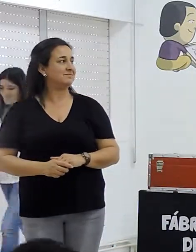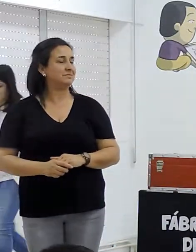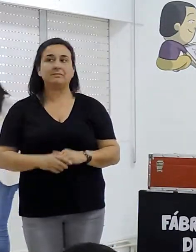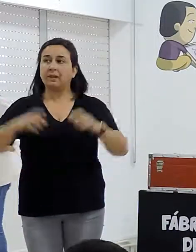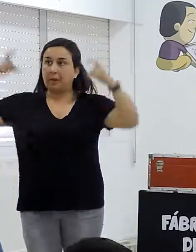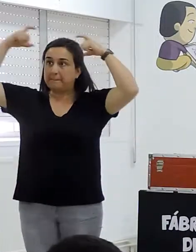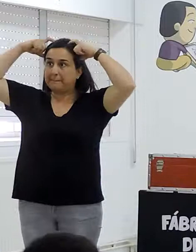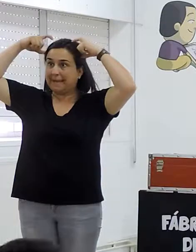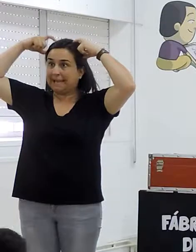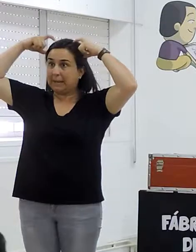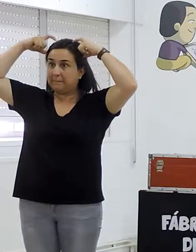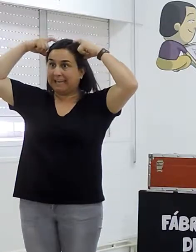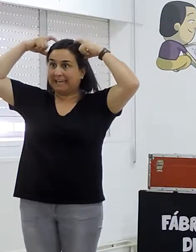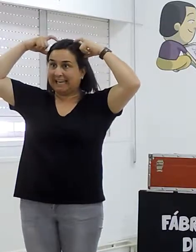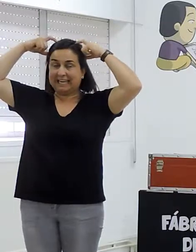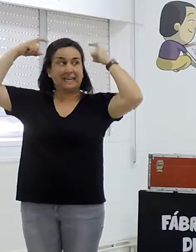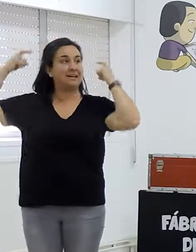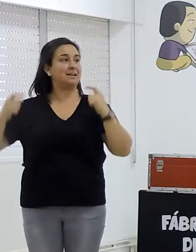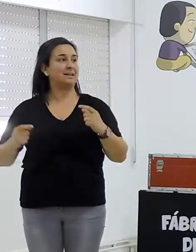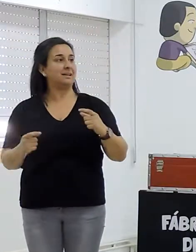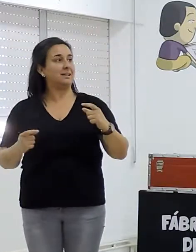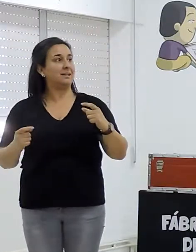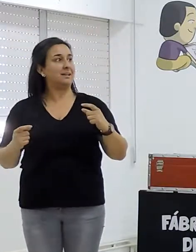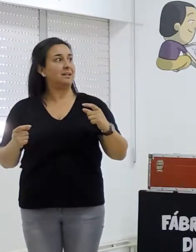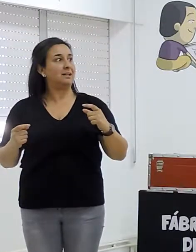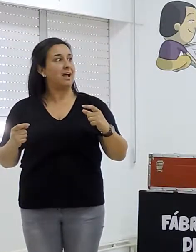Mickey Mouse. A ver si sale.